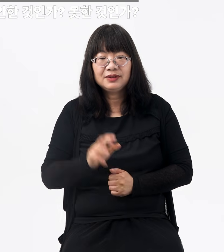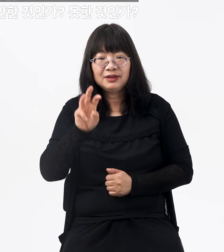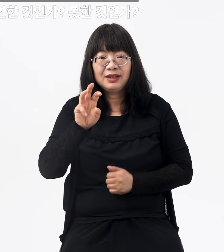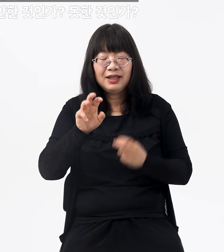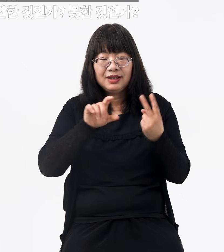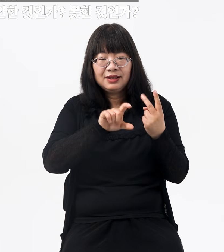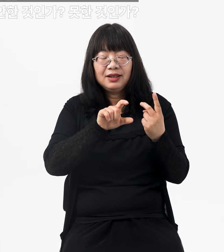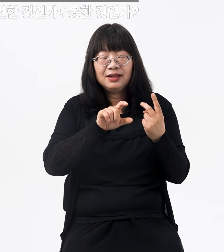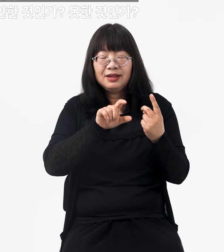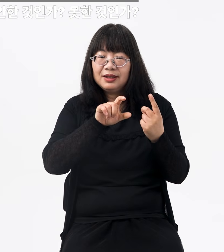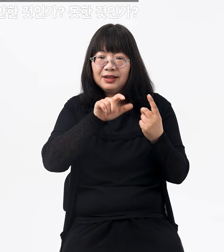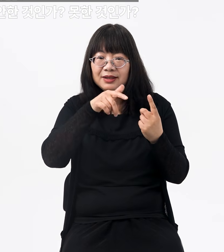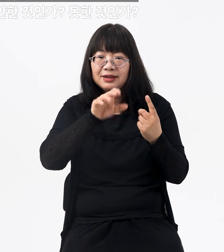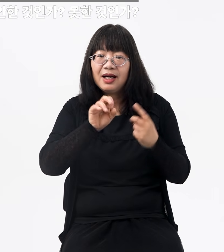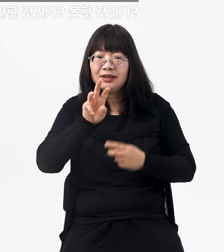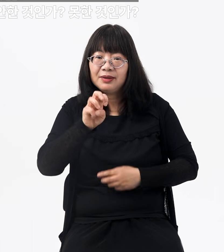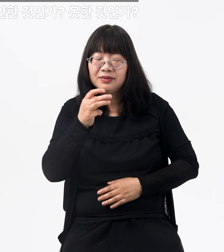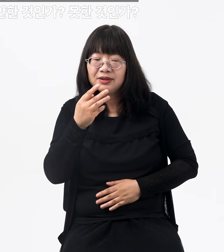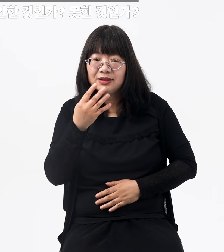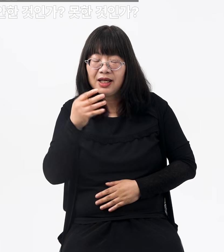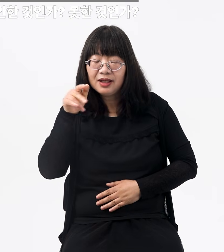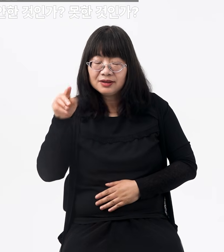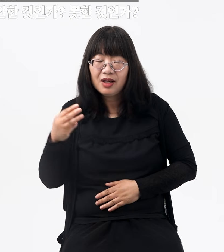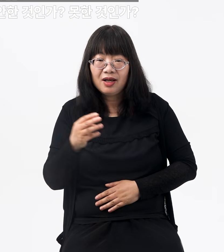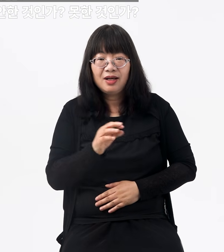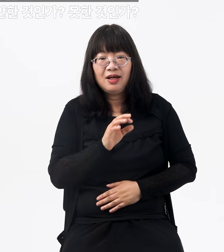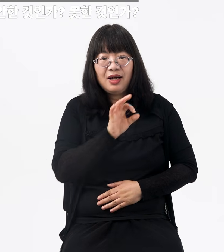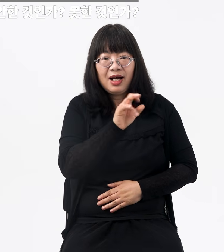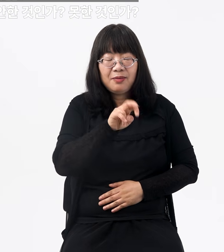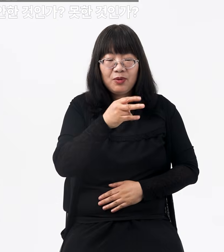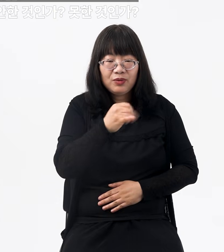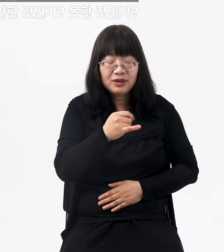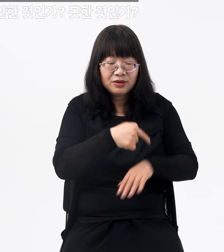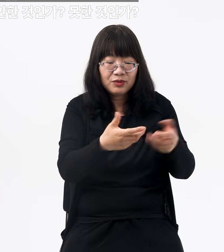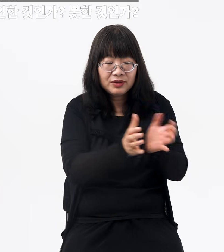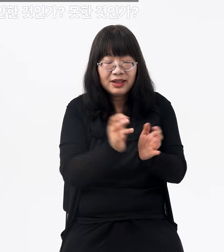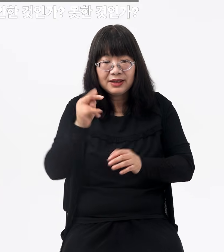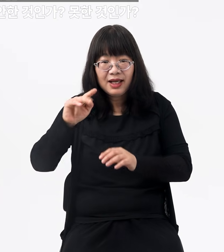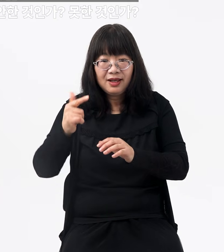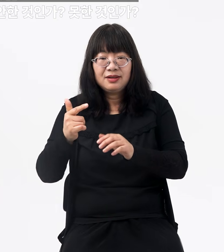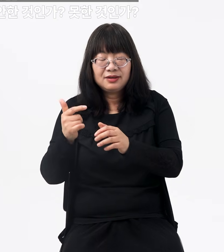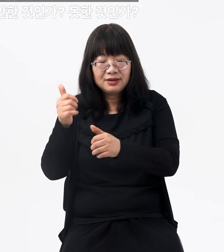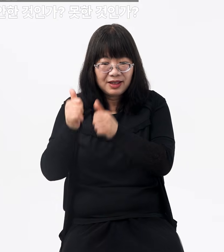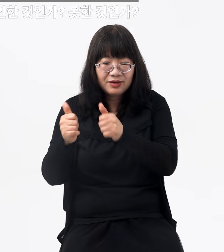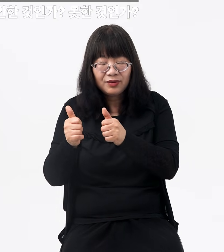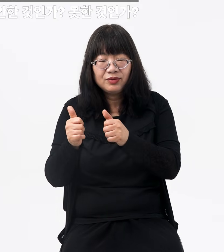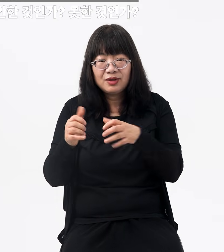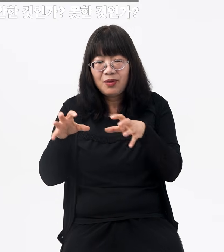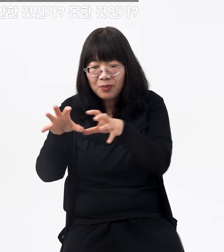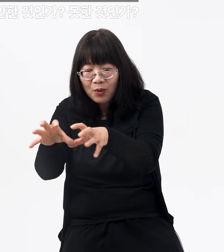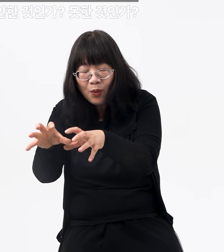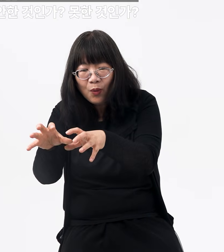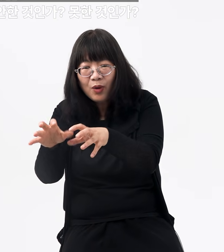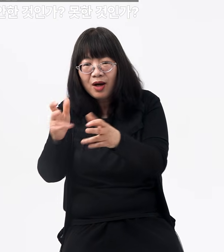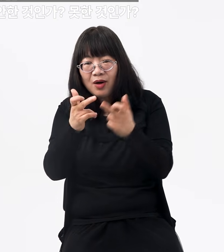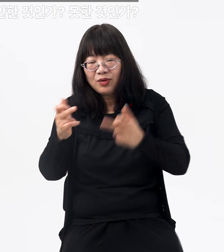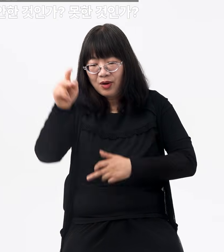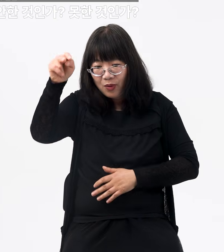아모리 족속이 단 자손을 산지로 몰아놓고 골짜기에 내려오기를